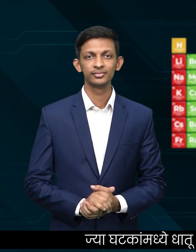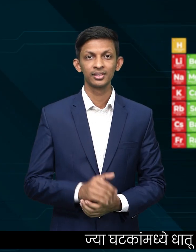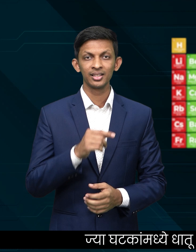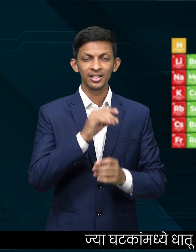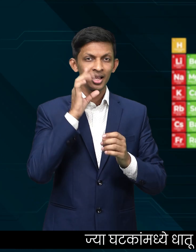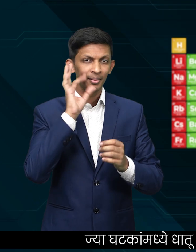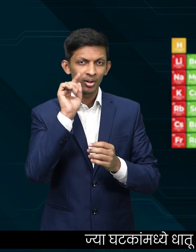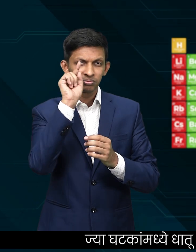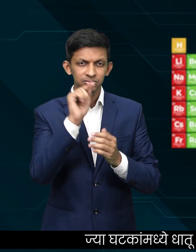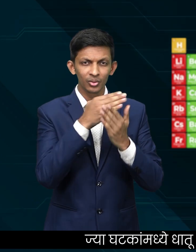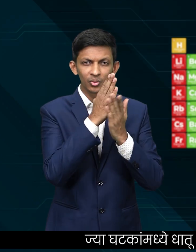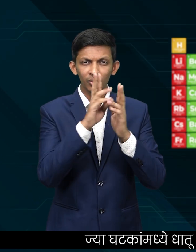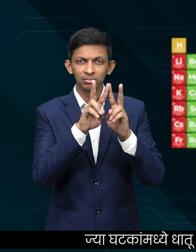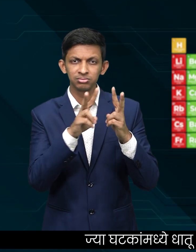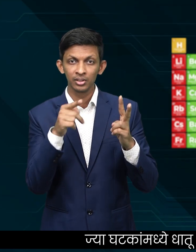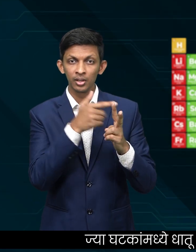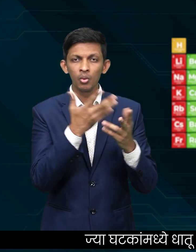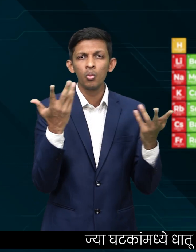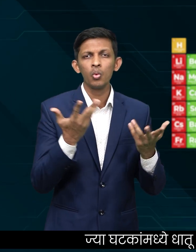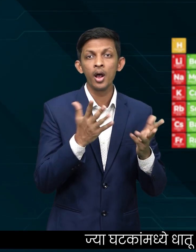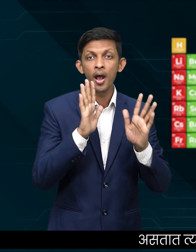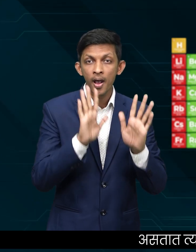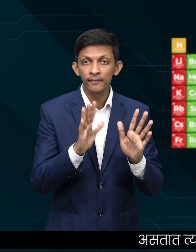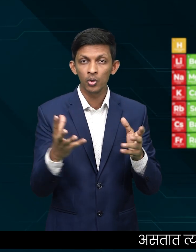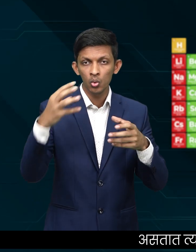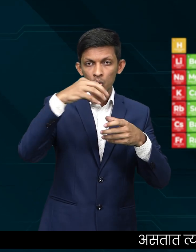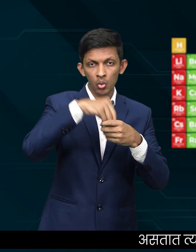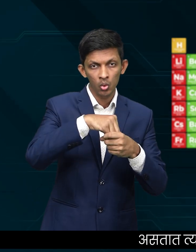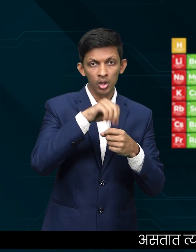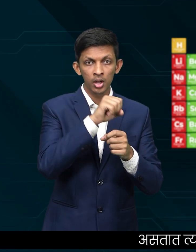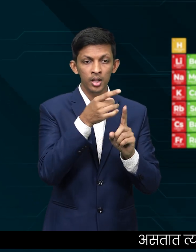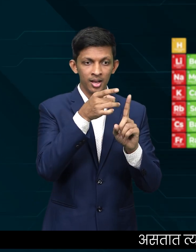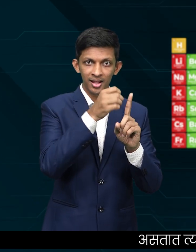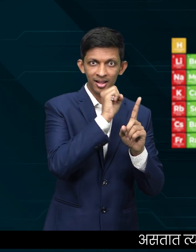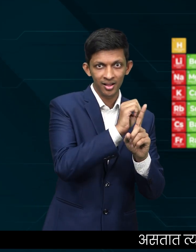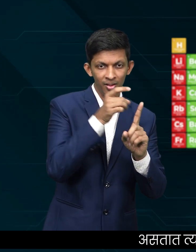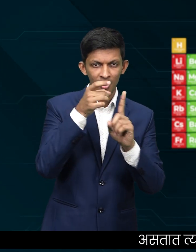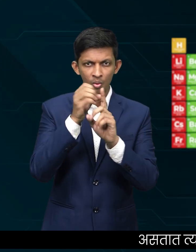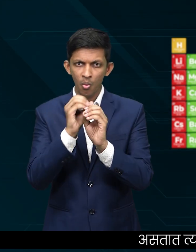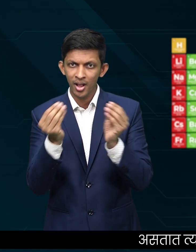ज्या घटकांमध्ये धातू आणि धातू नसलेले दोन्ही गुणधर्म असतात त्यांना मेटॅलॉइड म्हणतात.